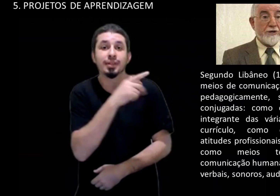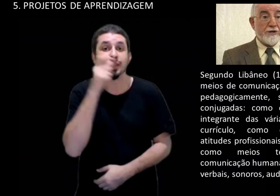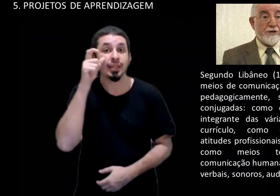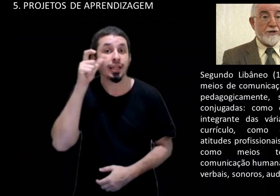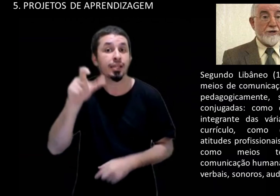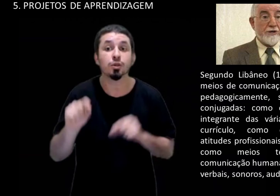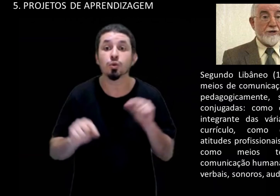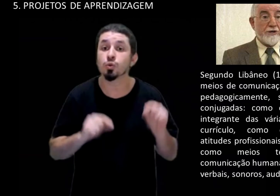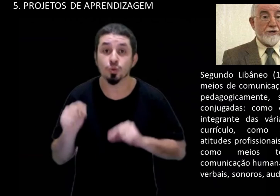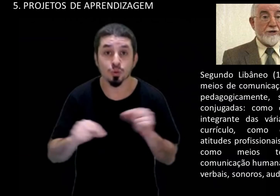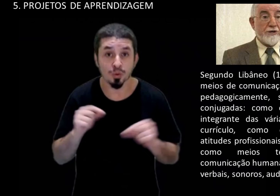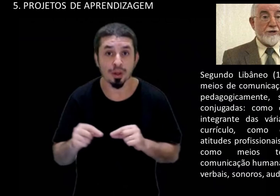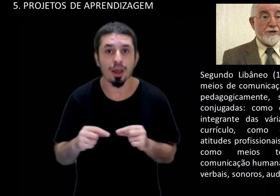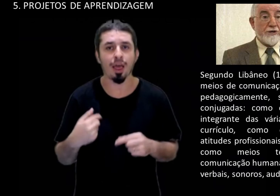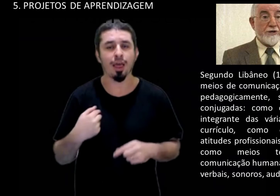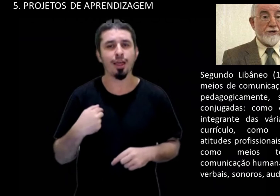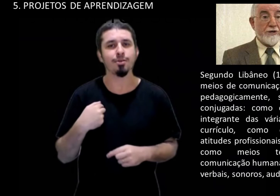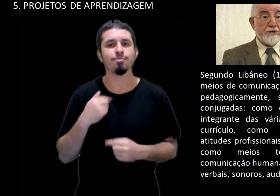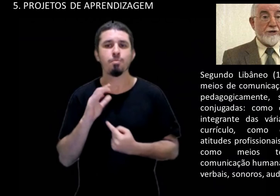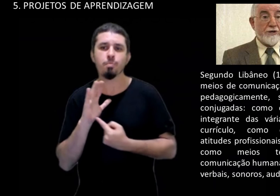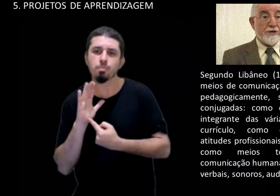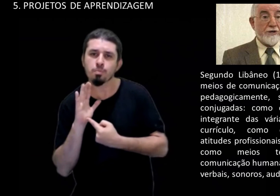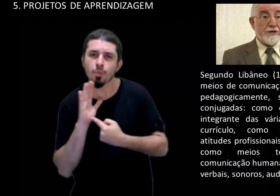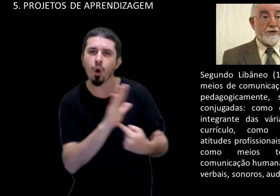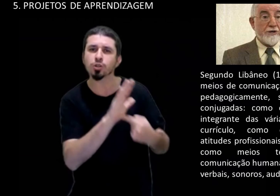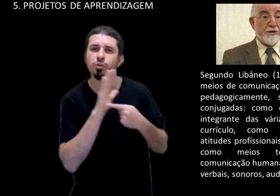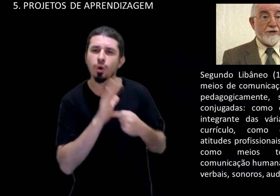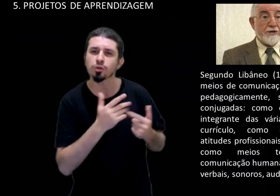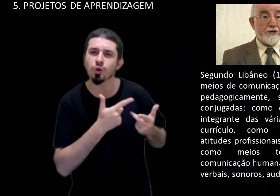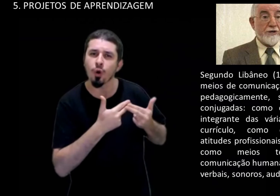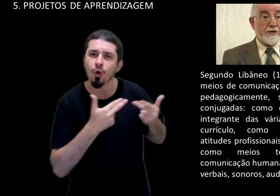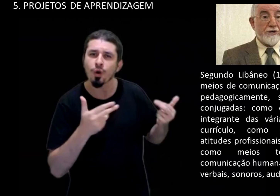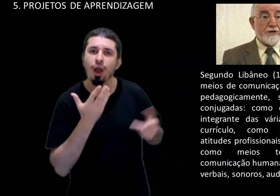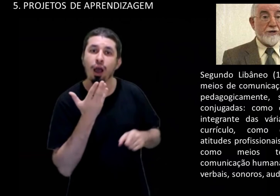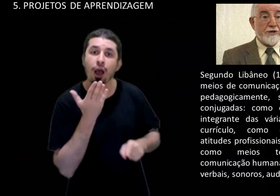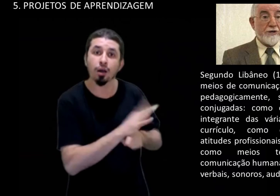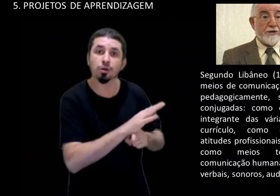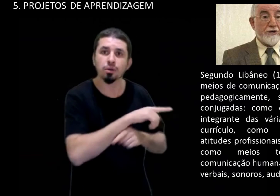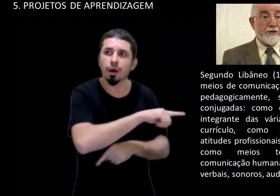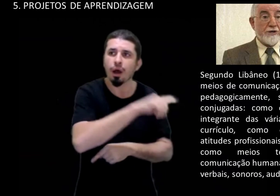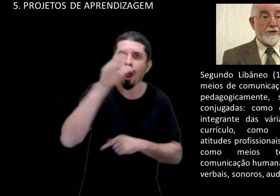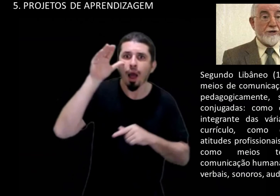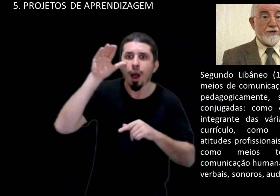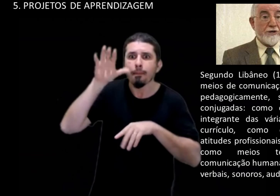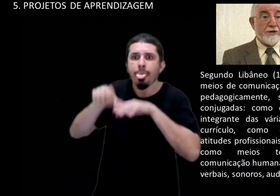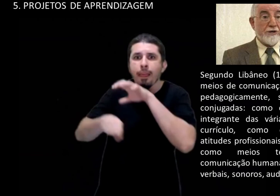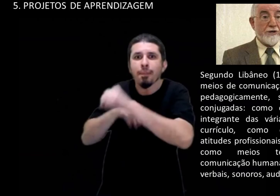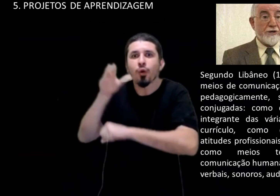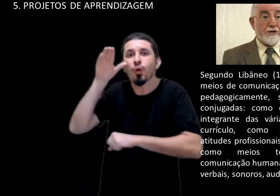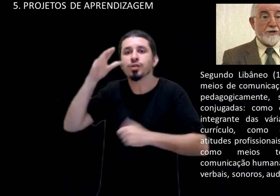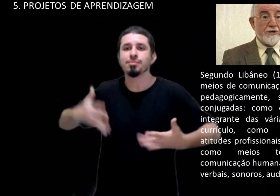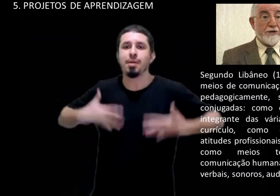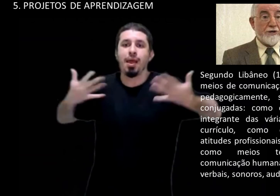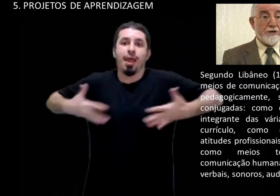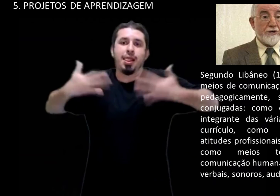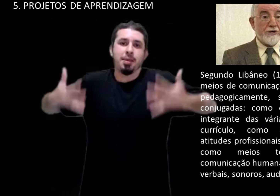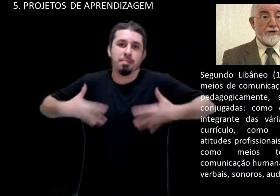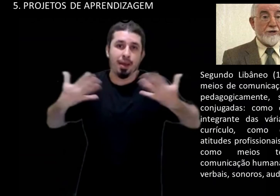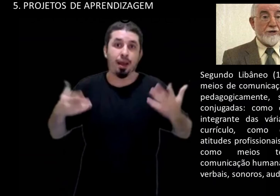o interesse do aluno, evidenciando os aspectos que apresentem mais possibilidades de despertar a curiosidade